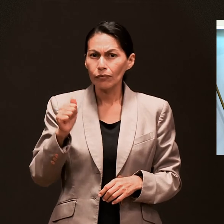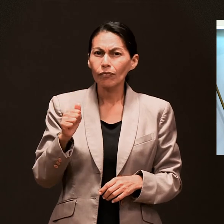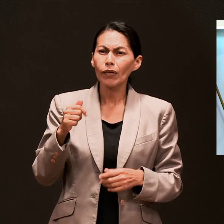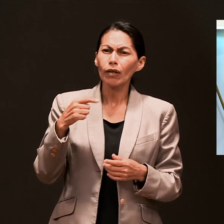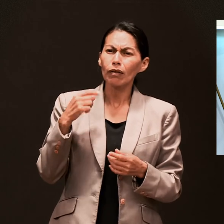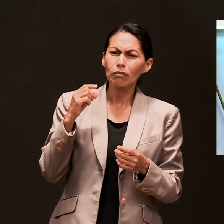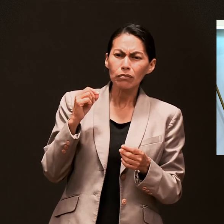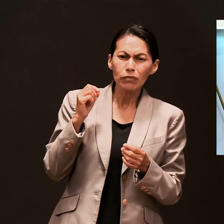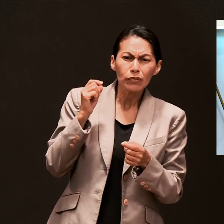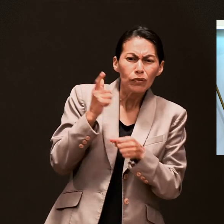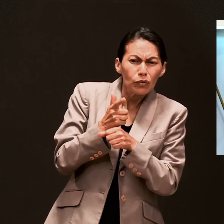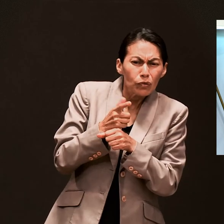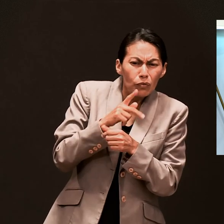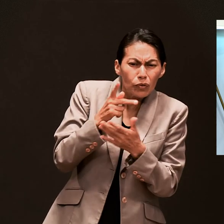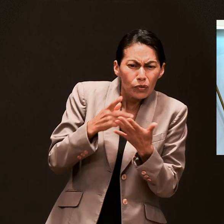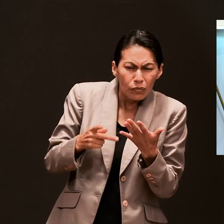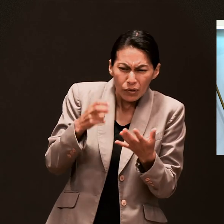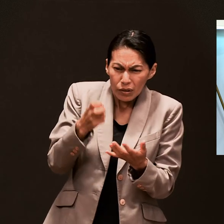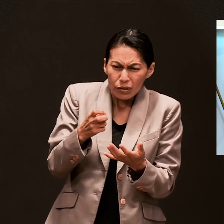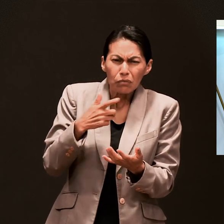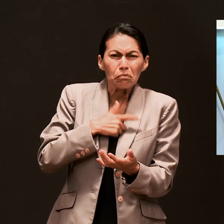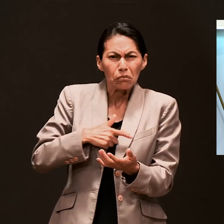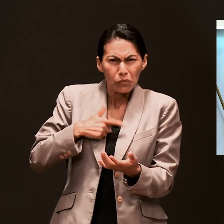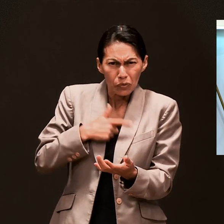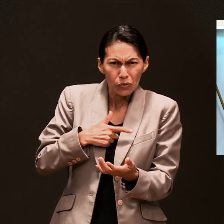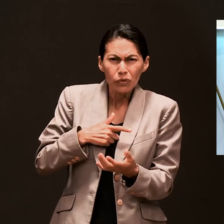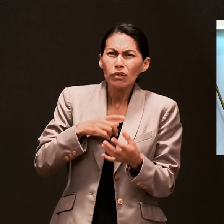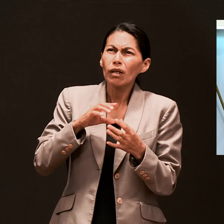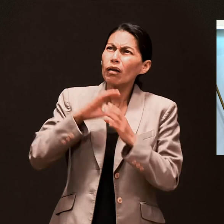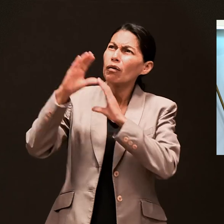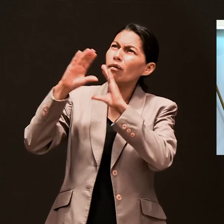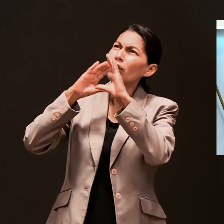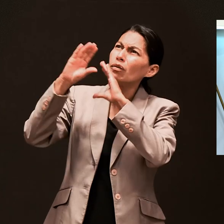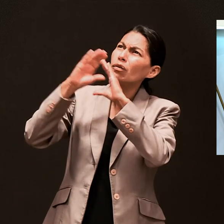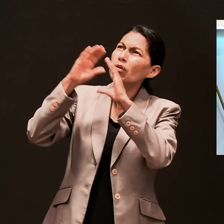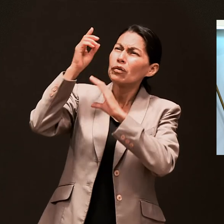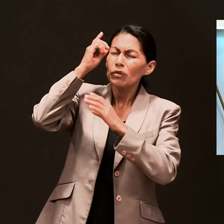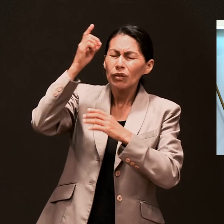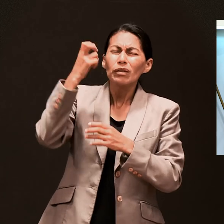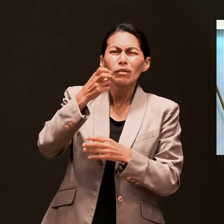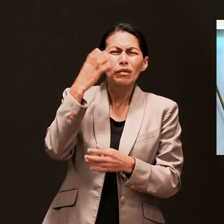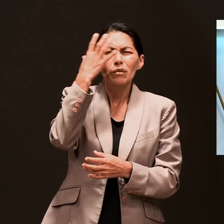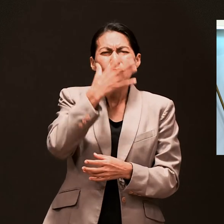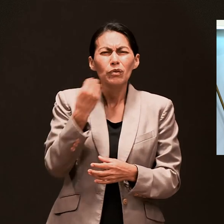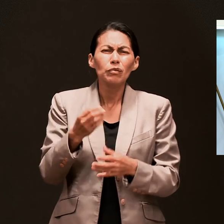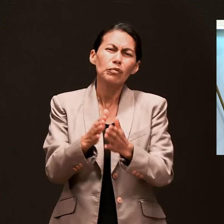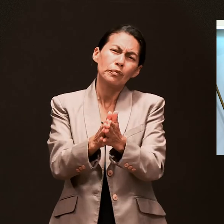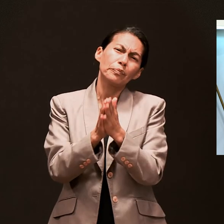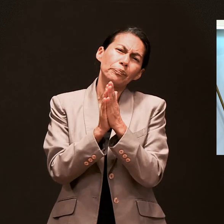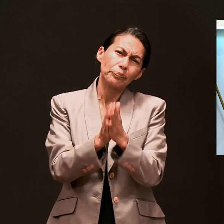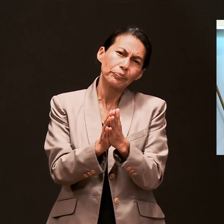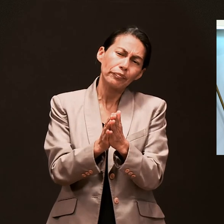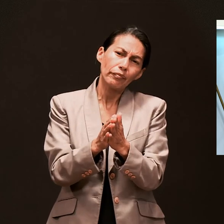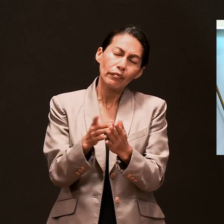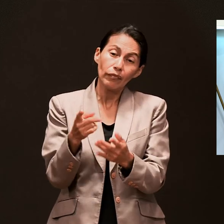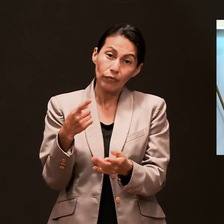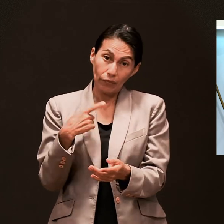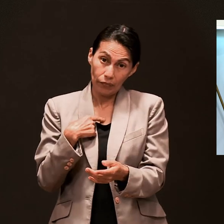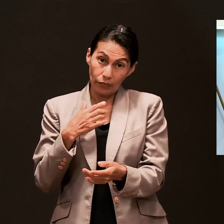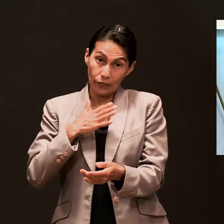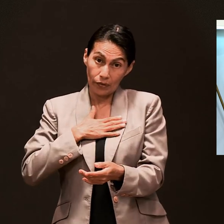me gustó mucho encontrarme Este programa donde se nos invita a orar y estar en Comunión con Dios Amén